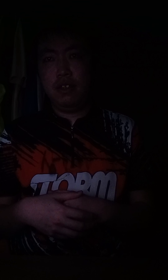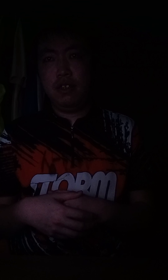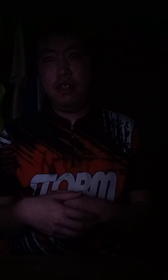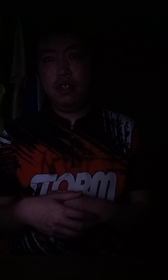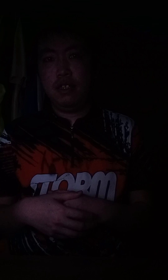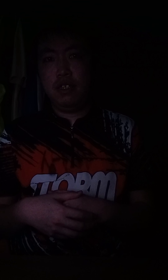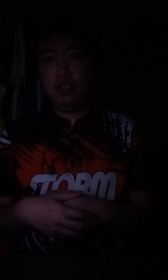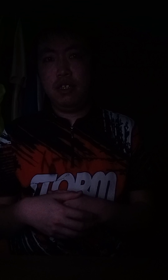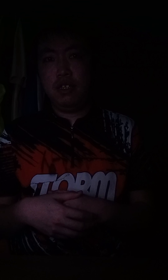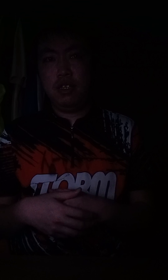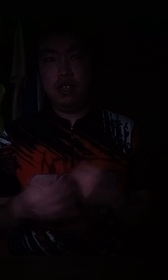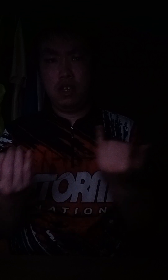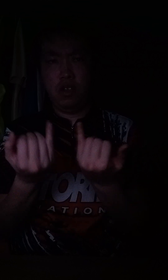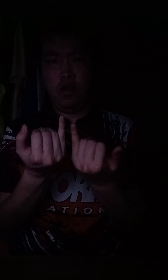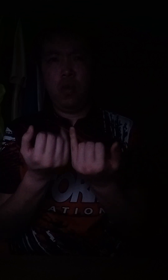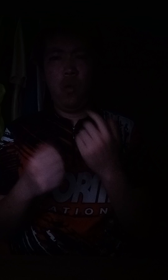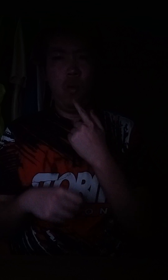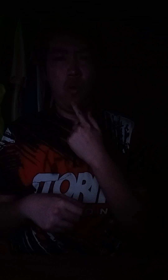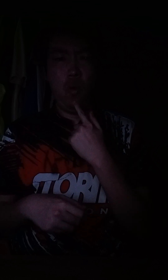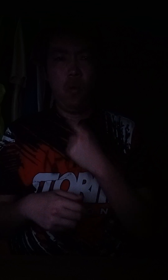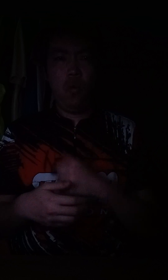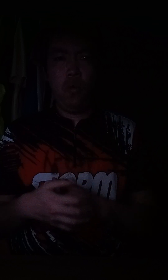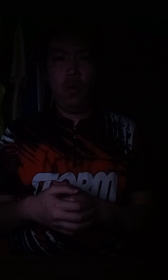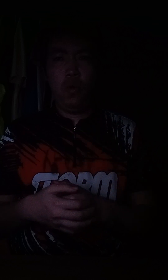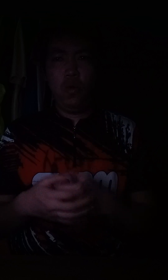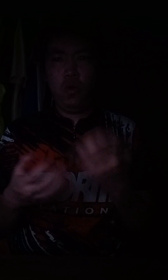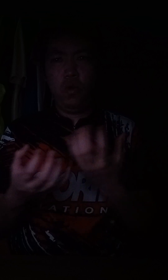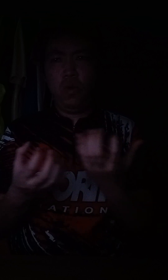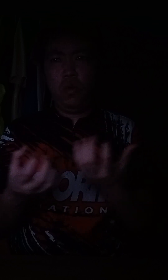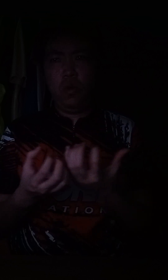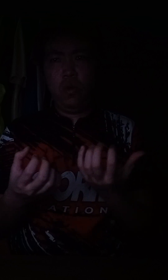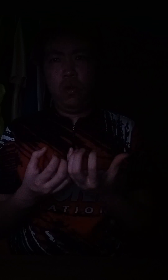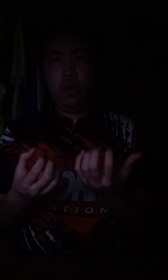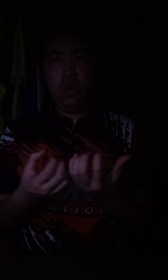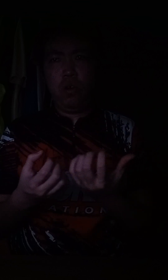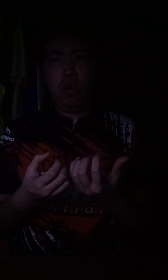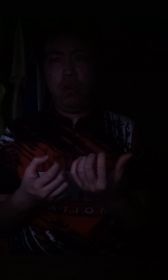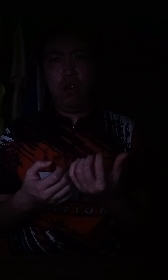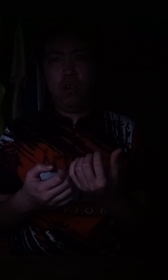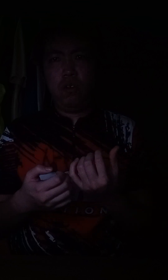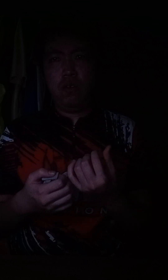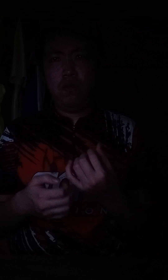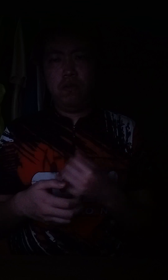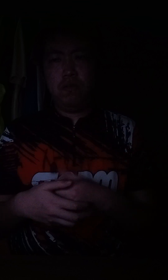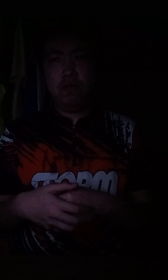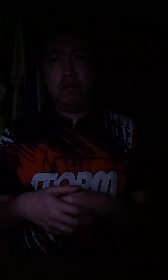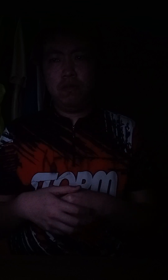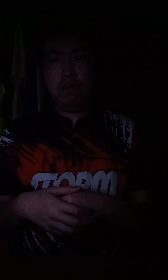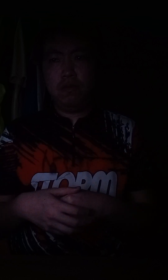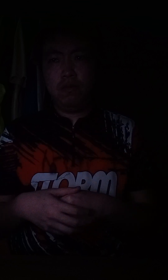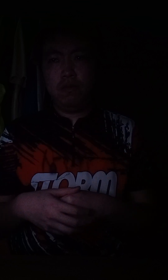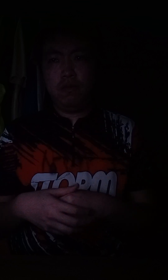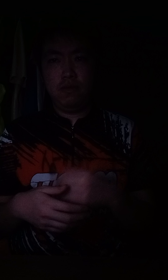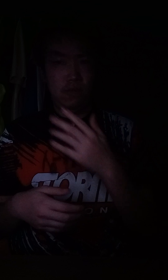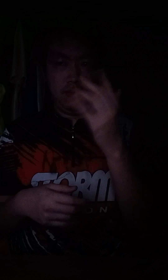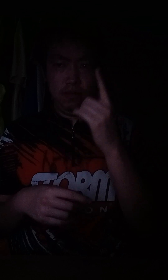안 받아. 어떻게? 어떻게? 안 받는데? 지금 고객님께서 전화를 받을 수 없습니다.